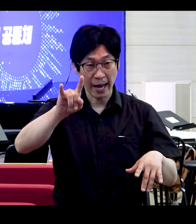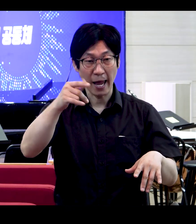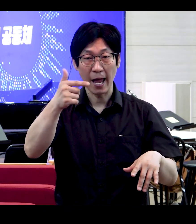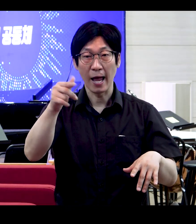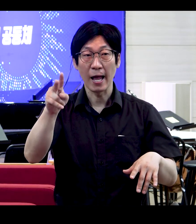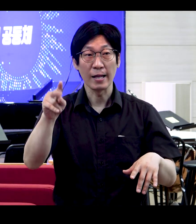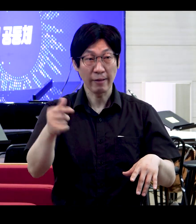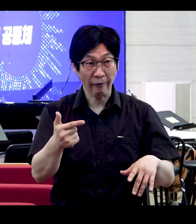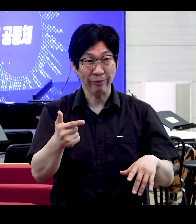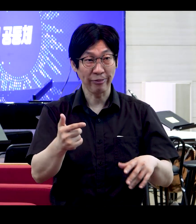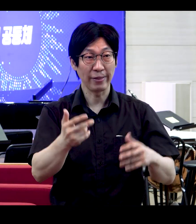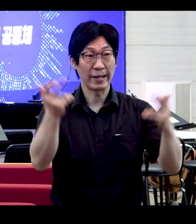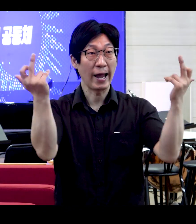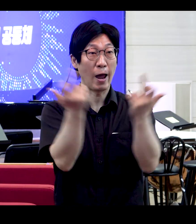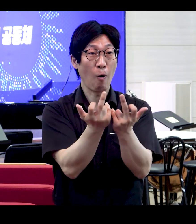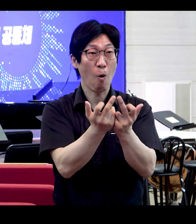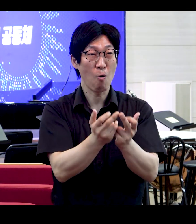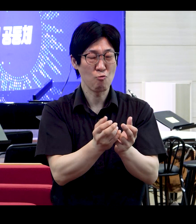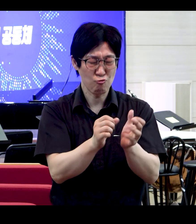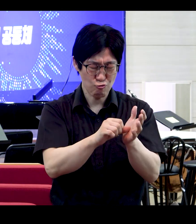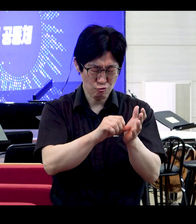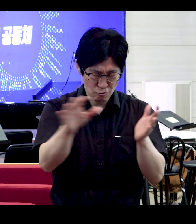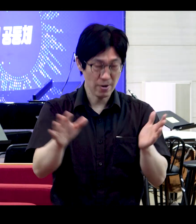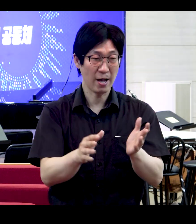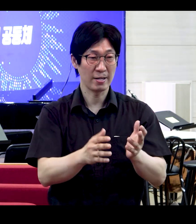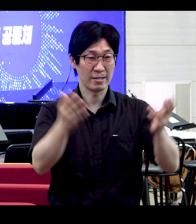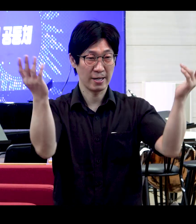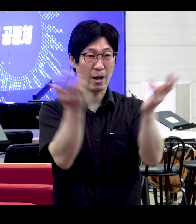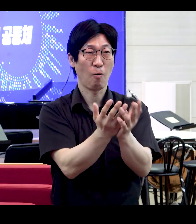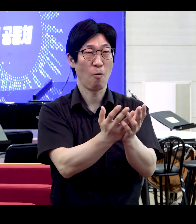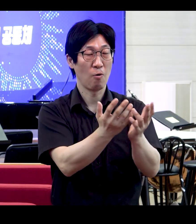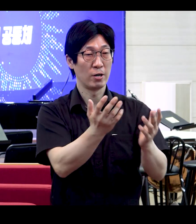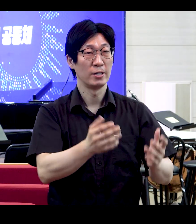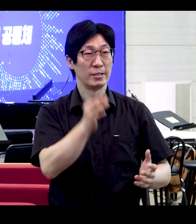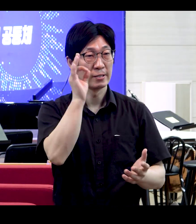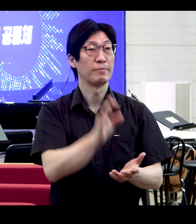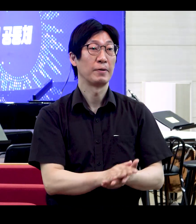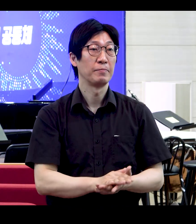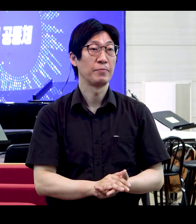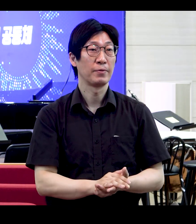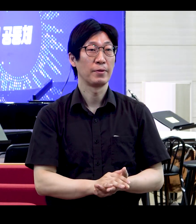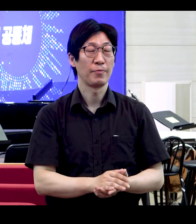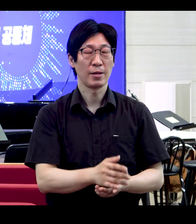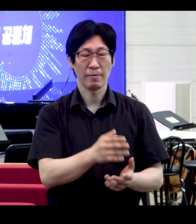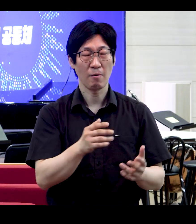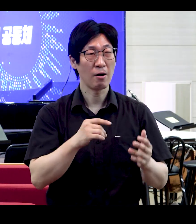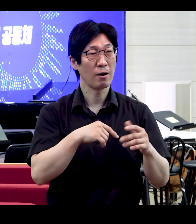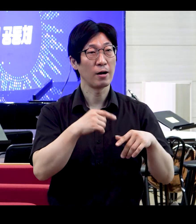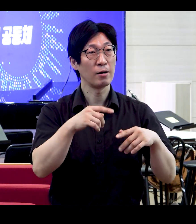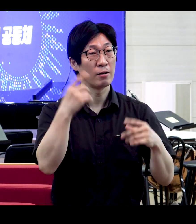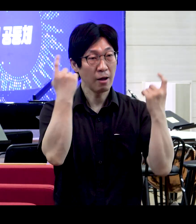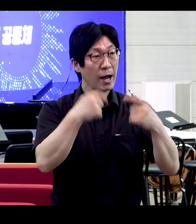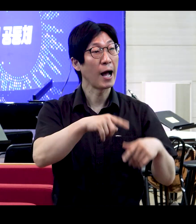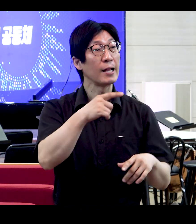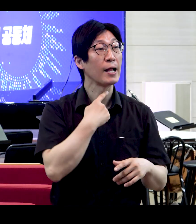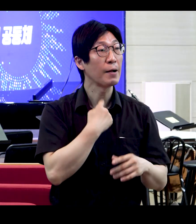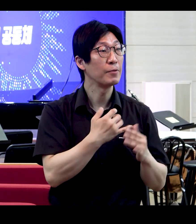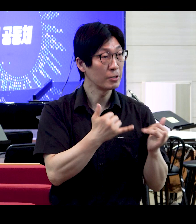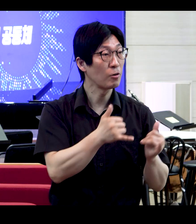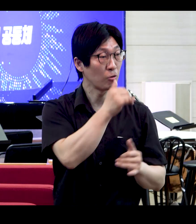유명한 곳이어서 가보신 분들도 많이 계실 거고요. 또 가보지 않았어도 다 알고 있는 바로 그런